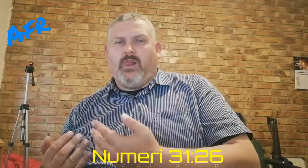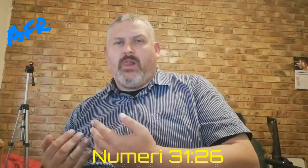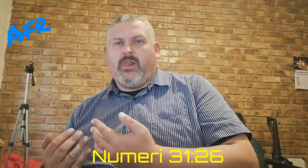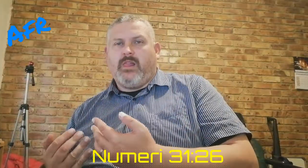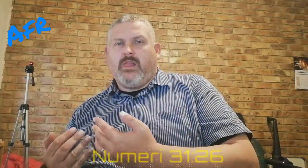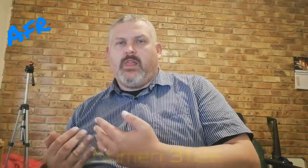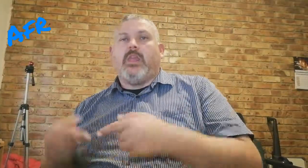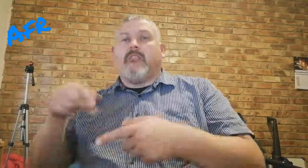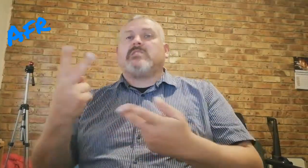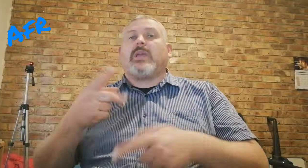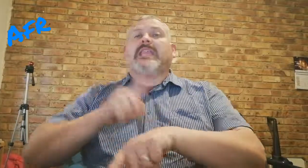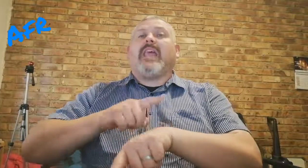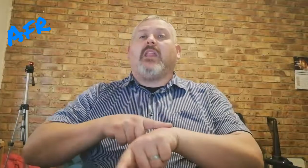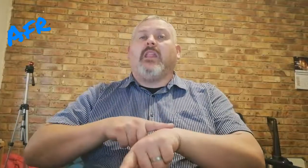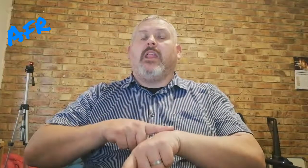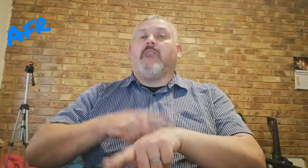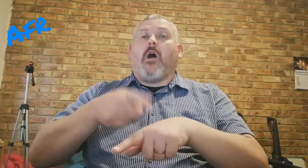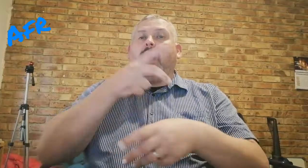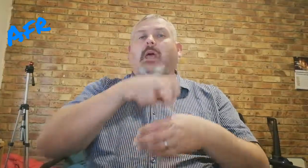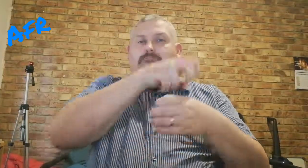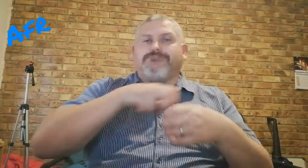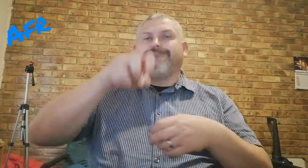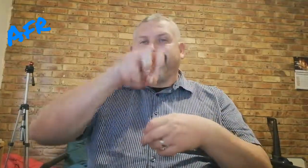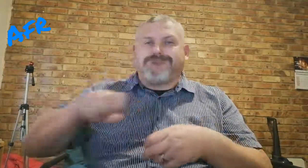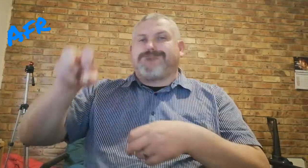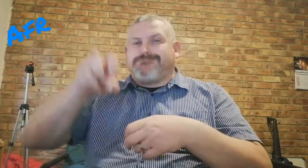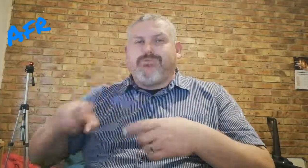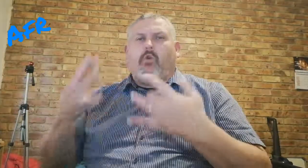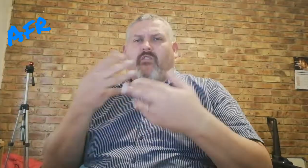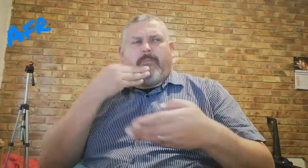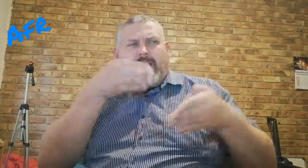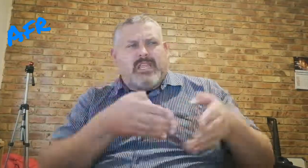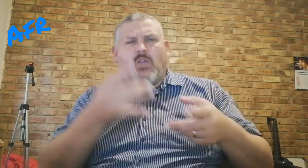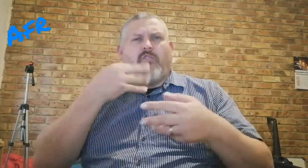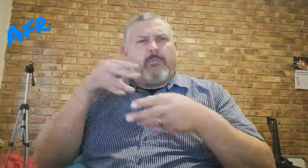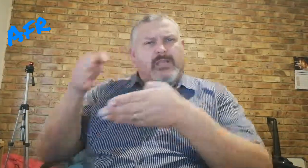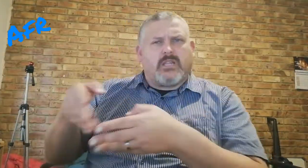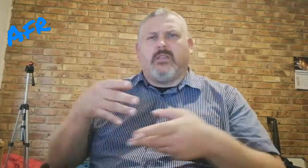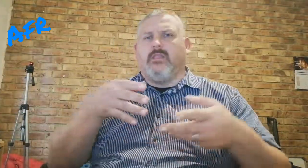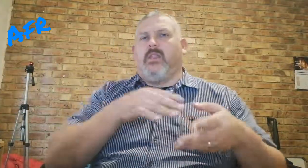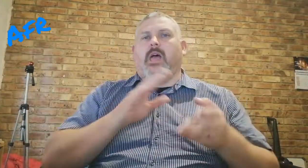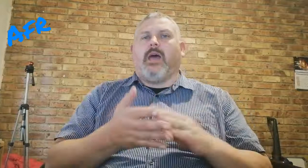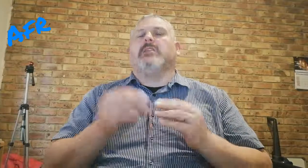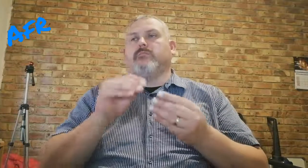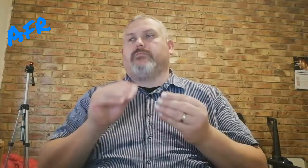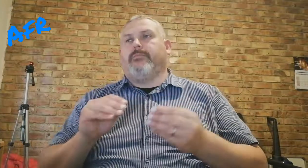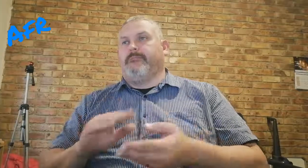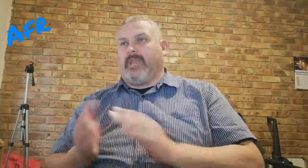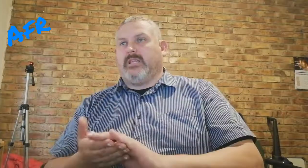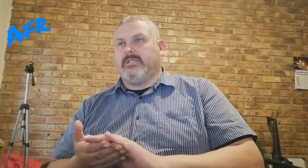hoeveel. Dat is ook die tijd waar alle veel mensen zien, hoeveel mensen, alles, alle.